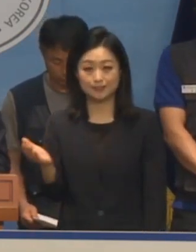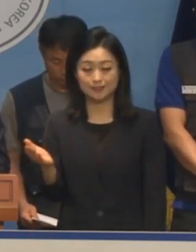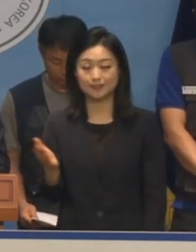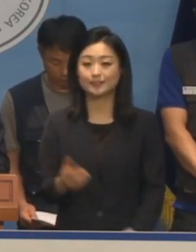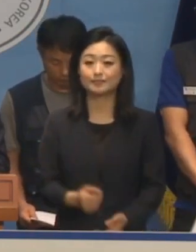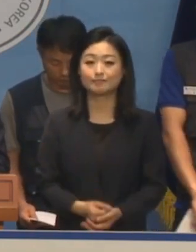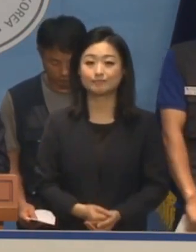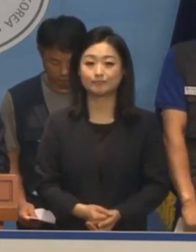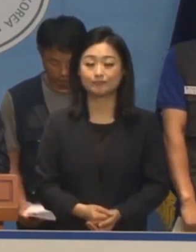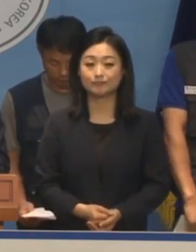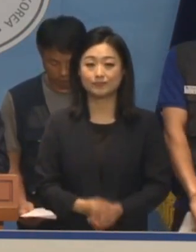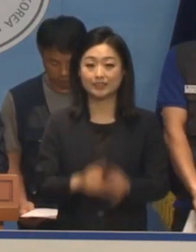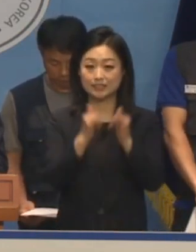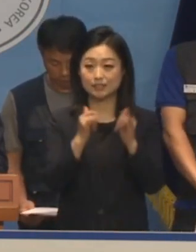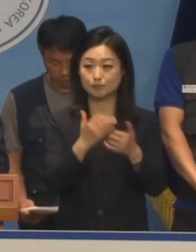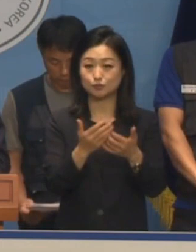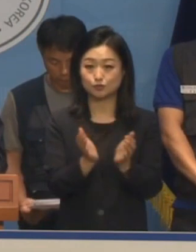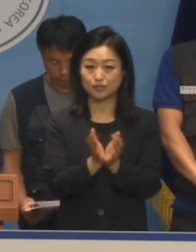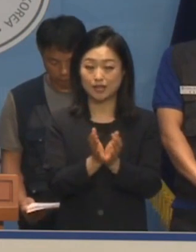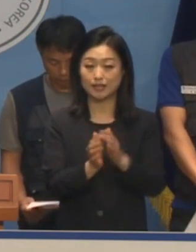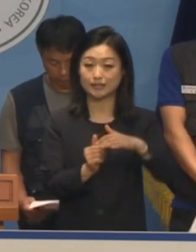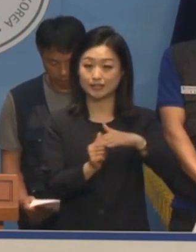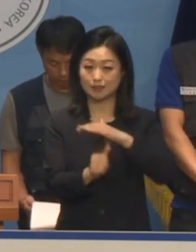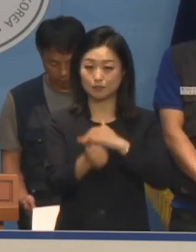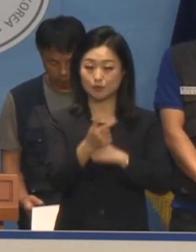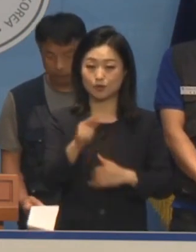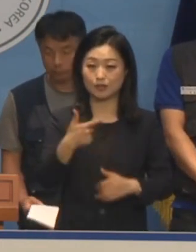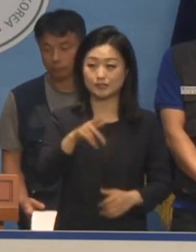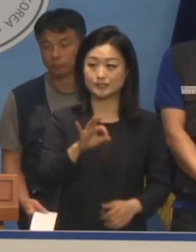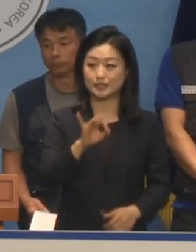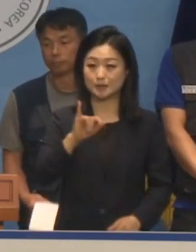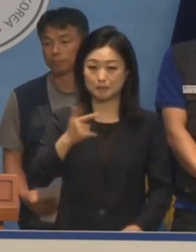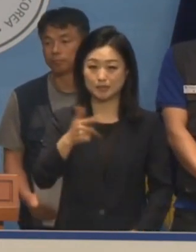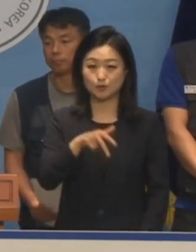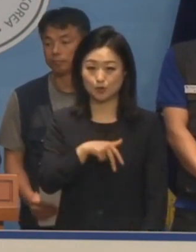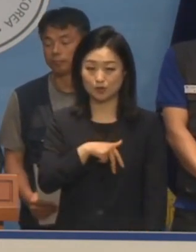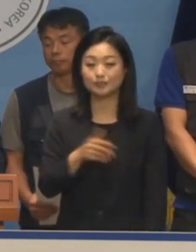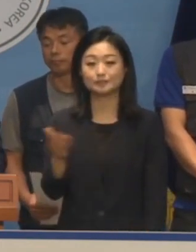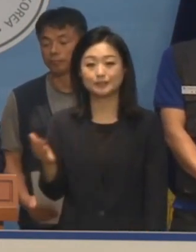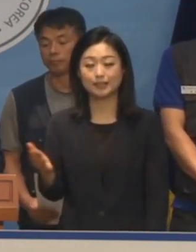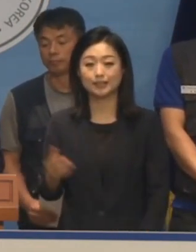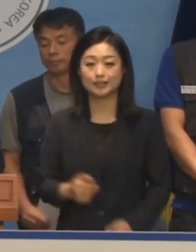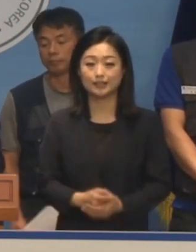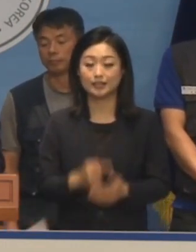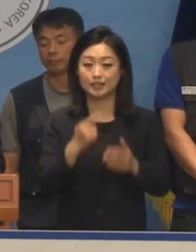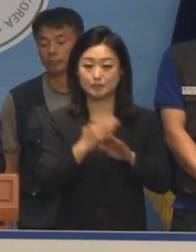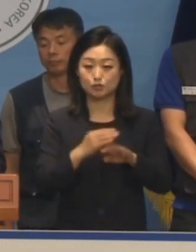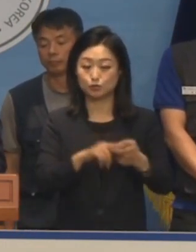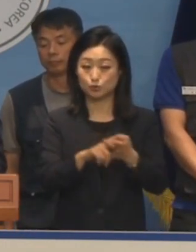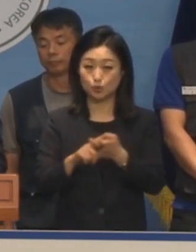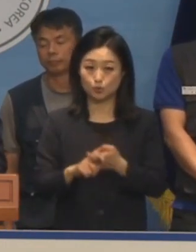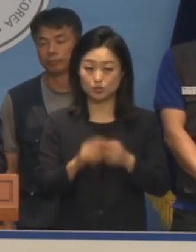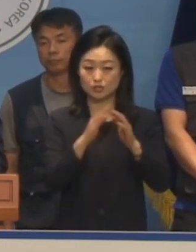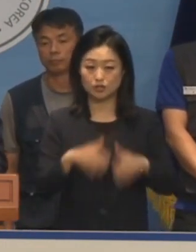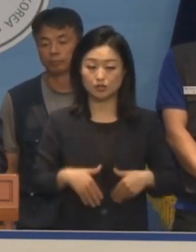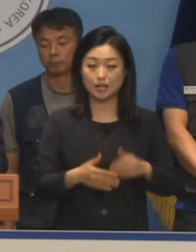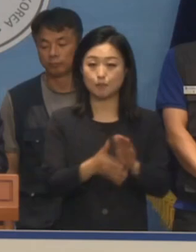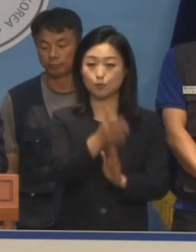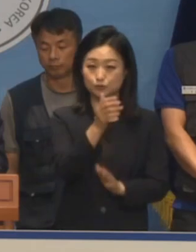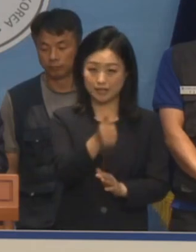참석하셨습니다 사회민주당의 대표님이 한창민 의원님 참석하셨습니다 민준원 총 전남본부 이병용